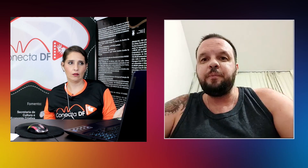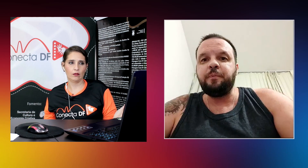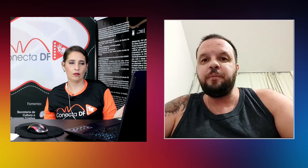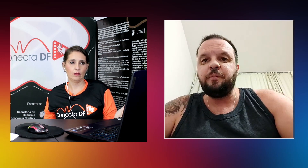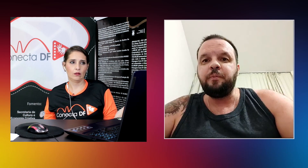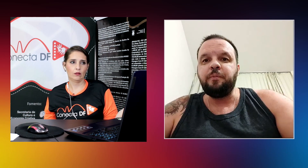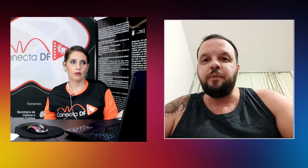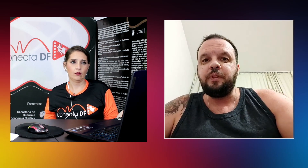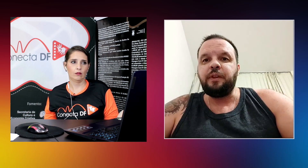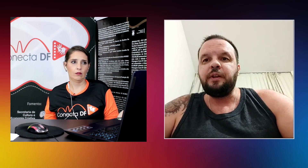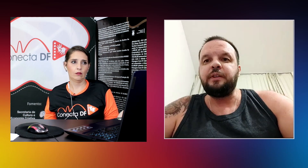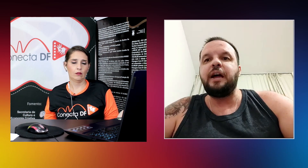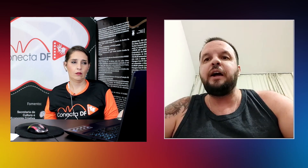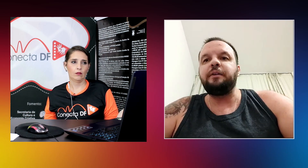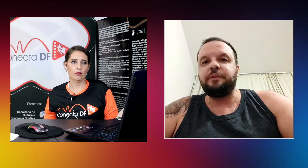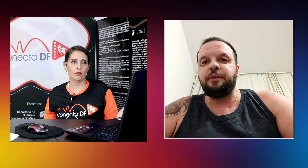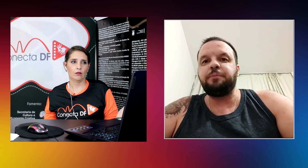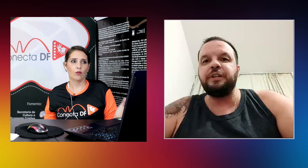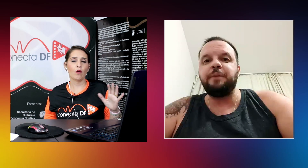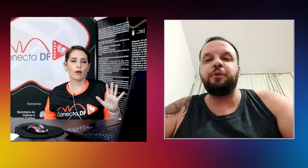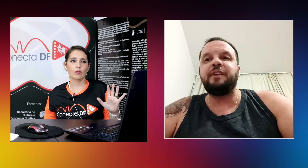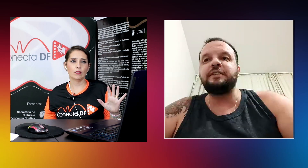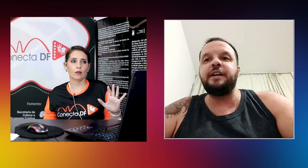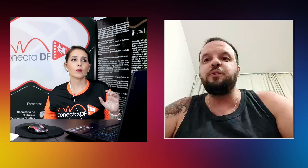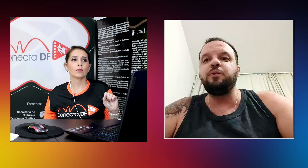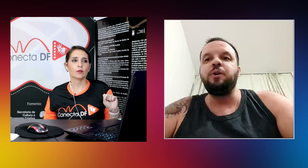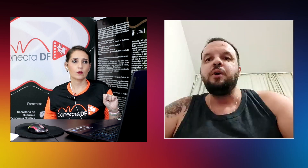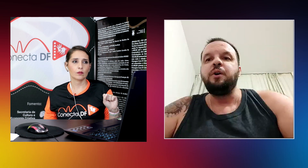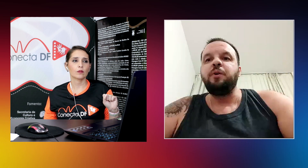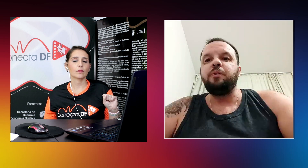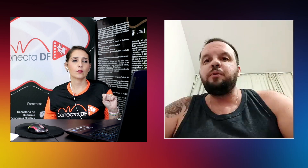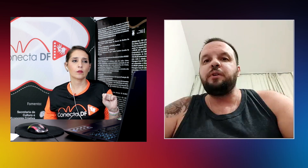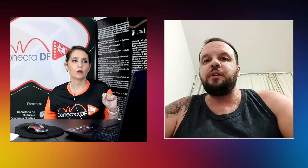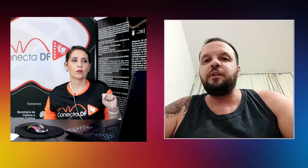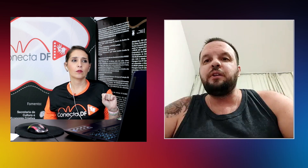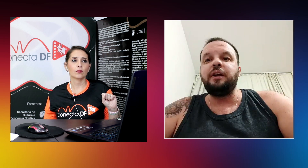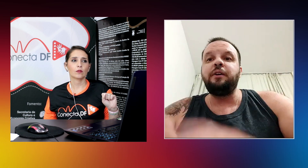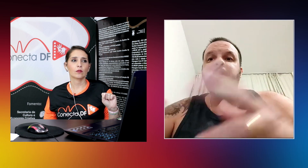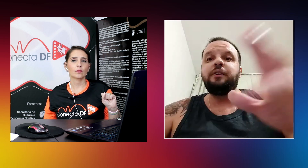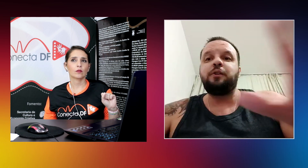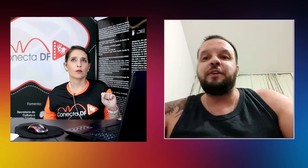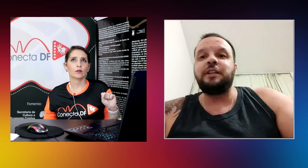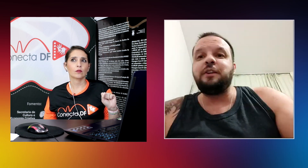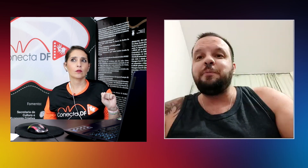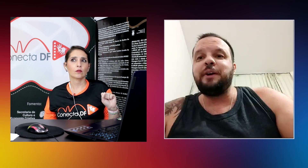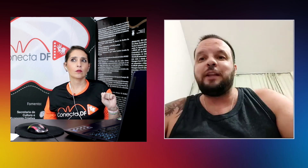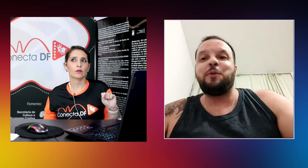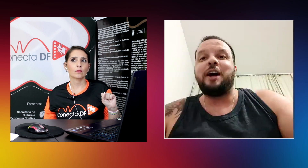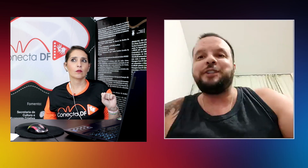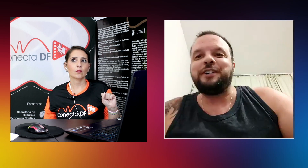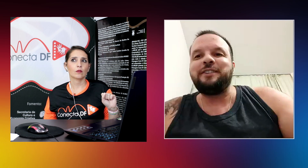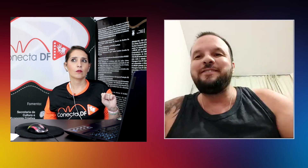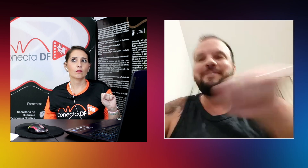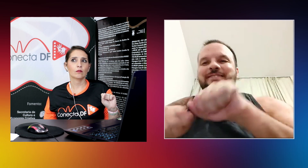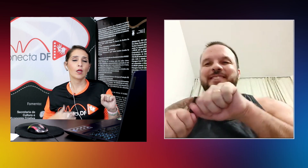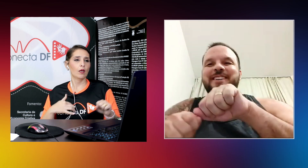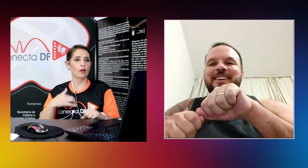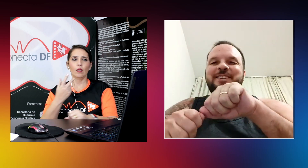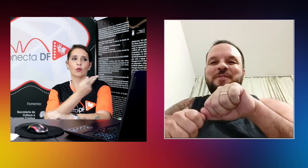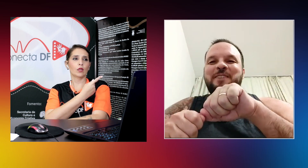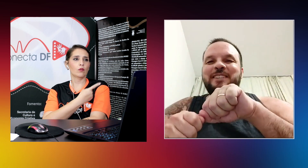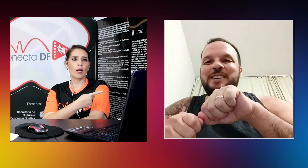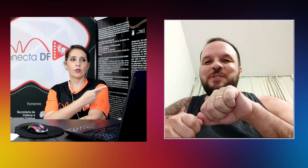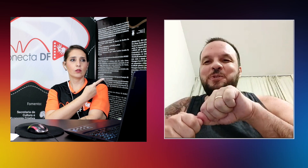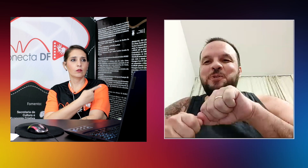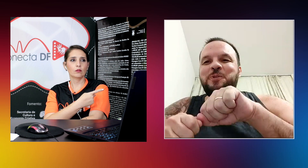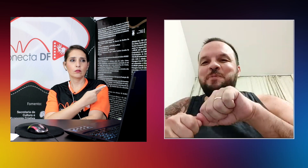fazer. Tá. Por exemplo, Qual é o exemplo? Tô fazendo uma tatuagem. Tô